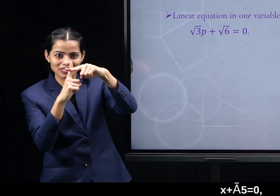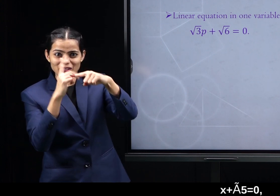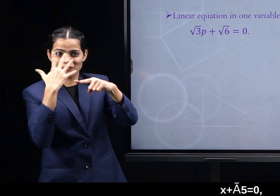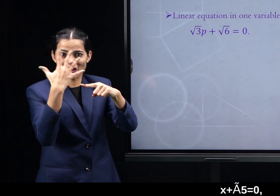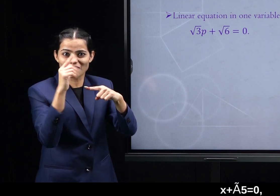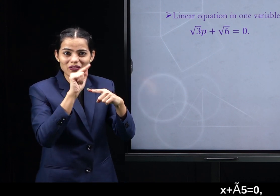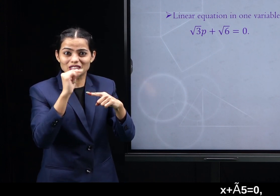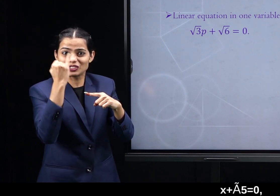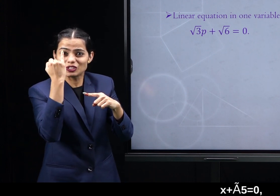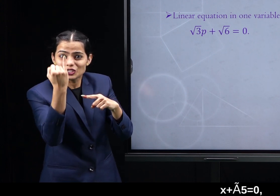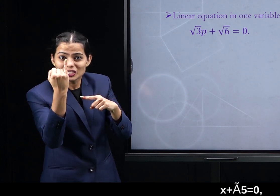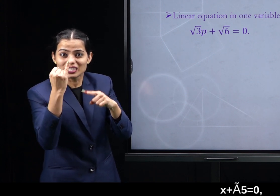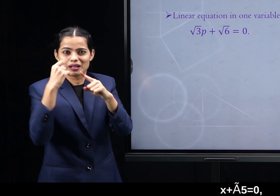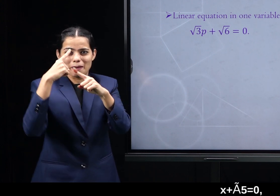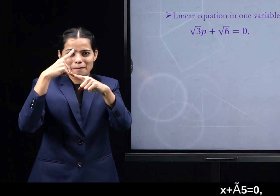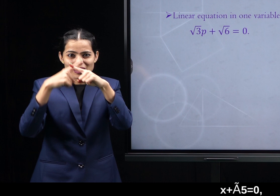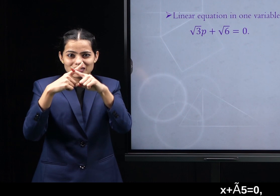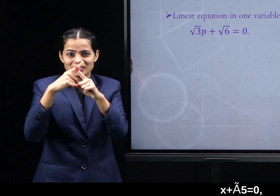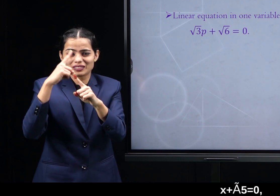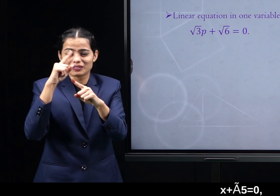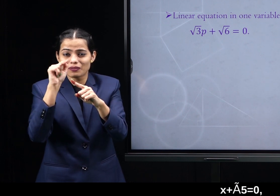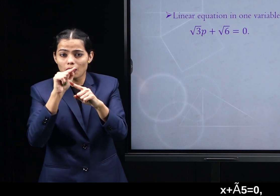x + √5 = 0,